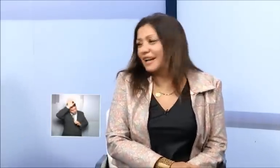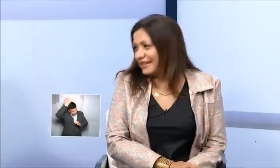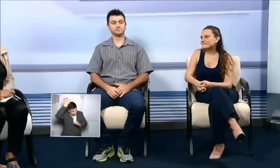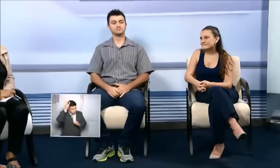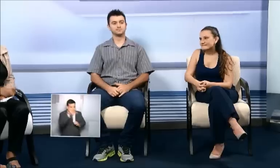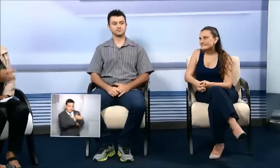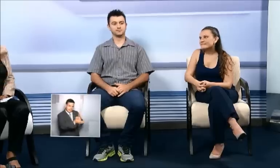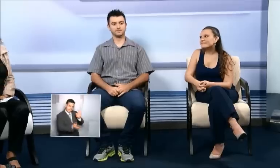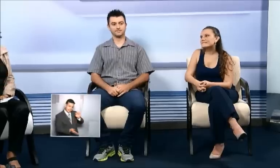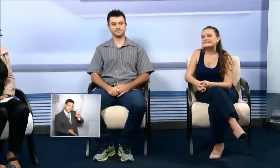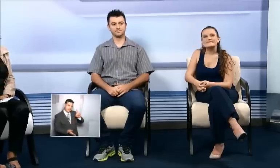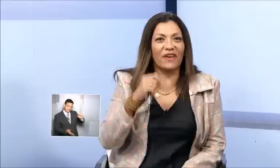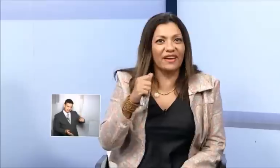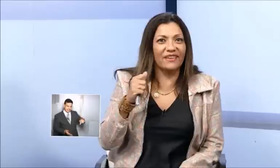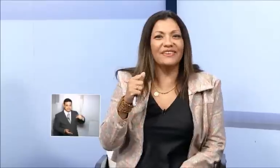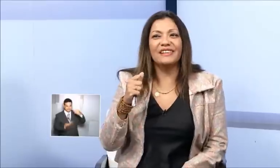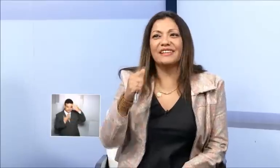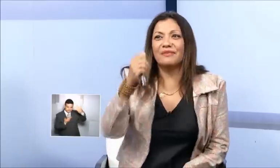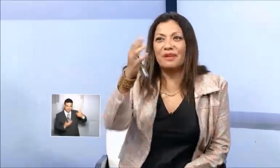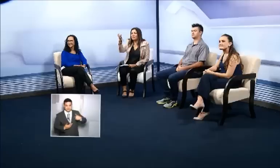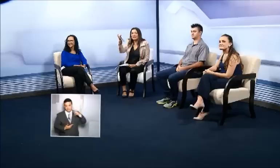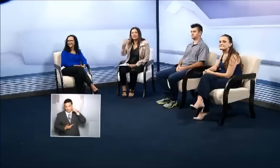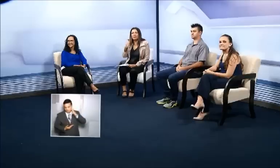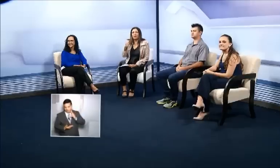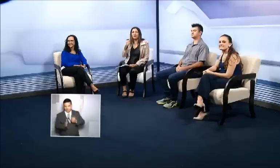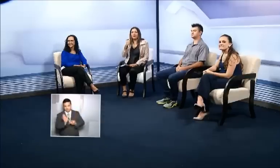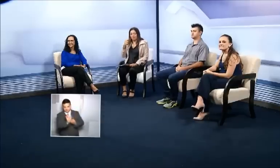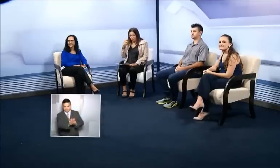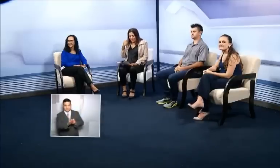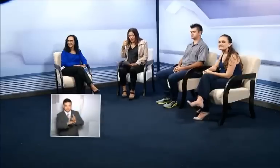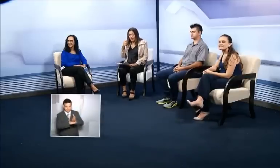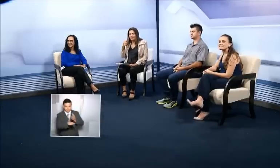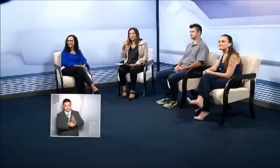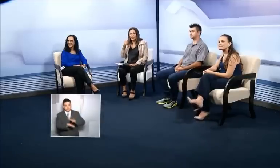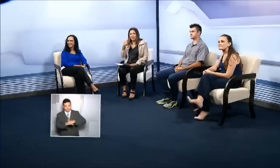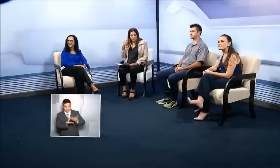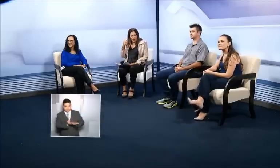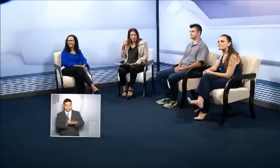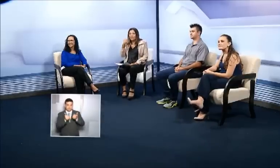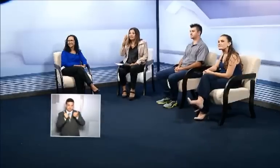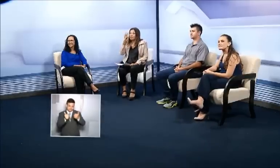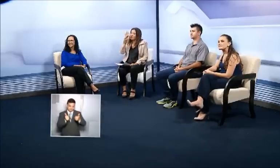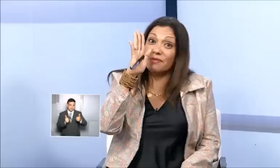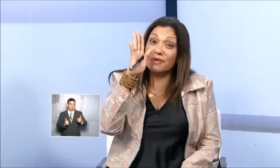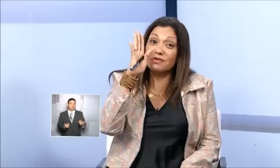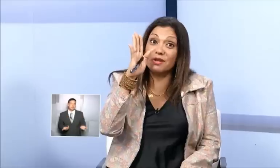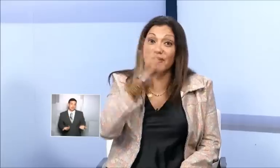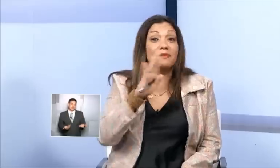Bruno, a Tereza, agradecer ao Rafael, que também participou do nosso programa diretamente. Eu